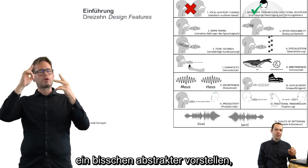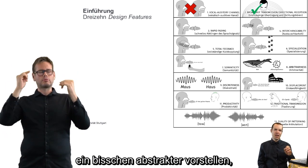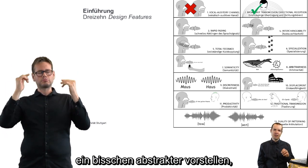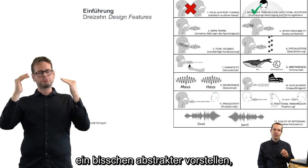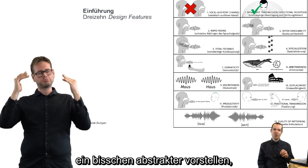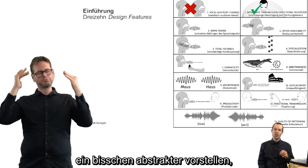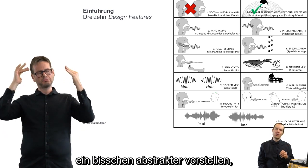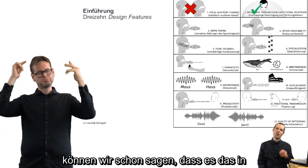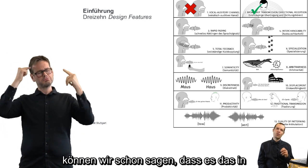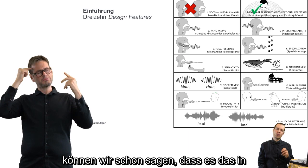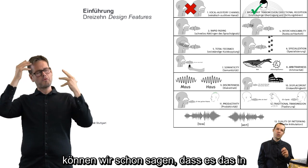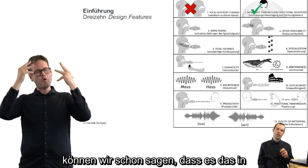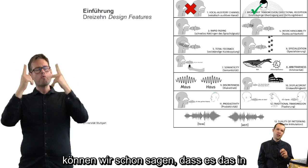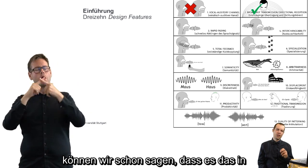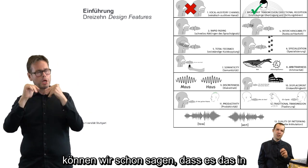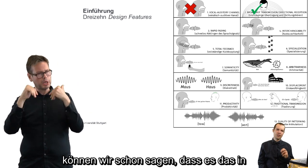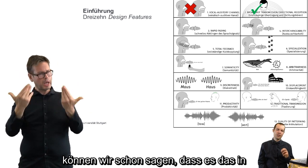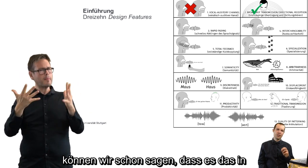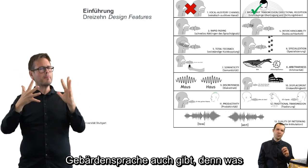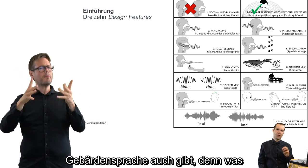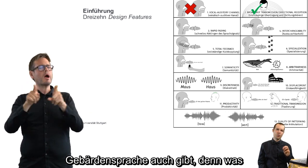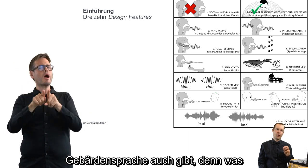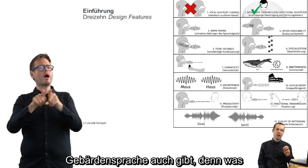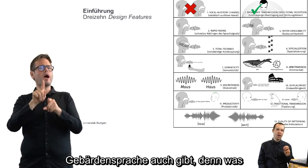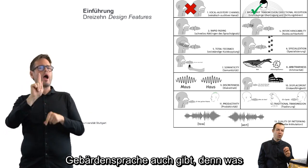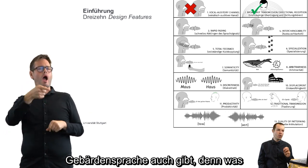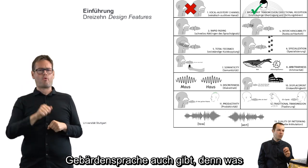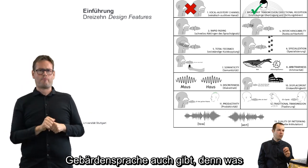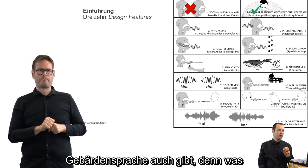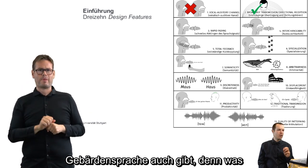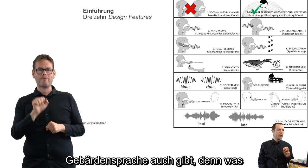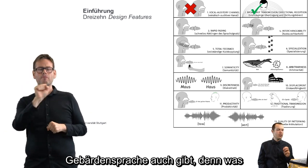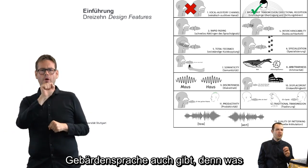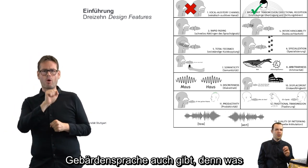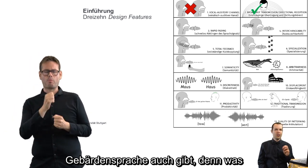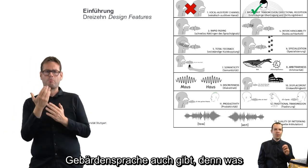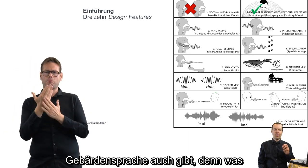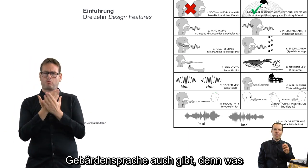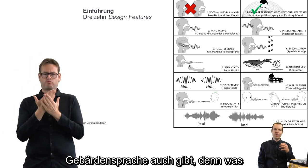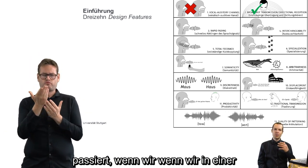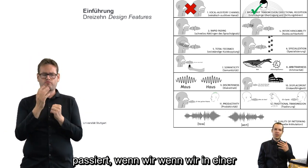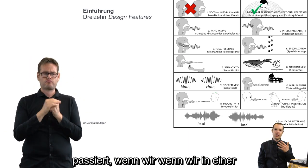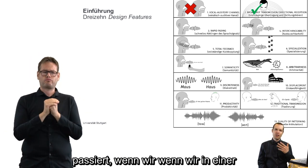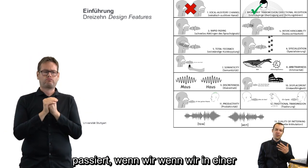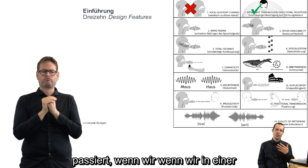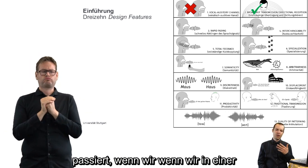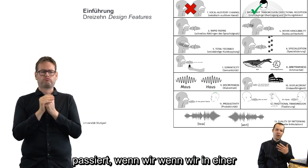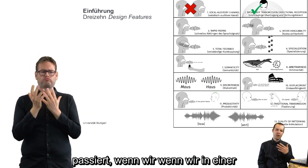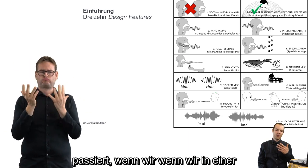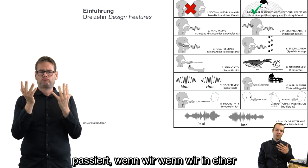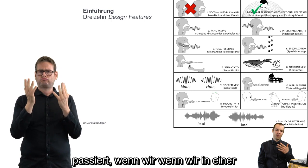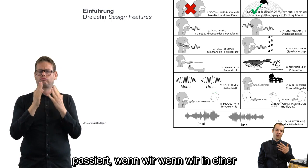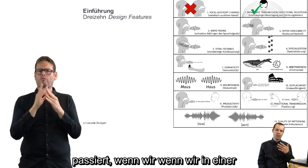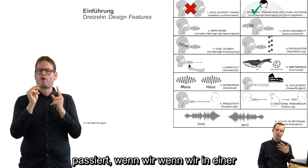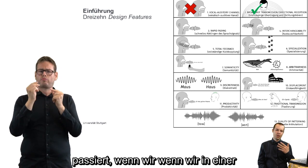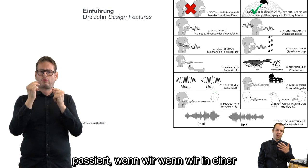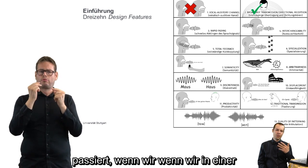ein bisschen abstrakter vorstellen, können wir schon sagen, dass es das in Gebärdensprachen auch gibt. Denn, was passiert, wenn wir